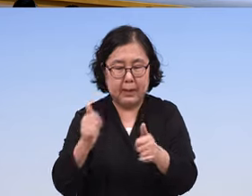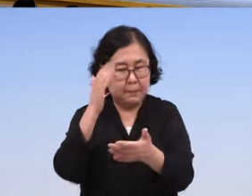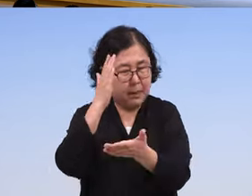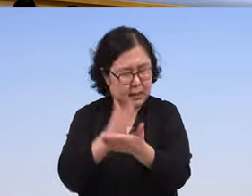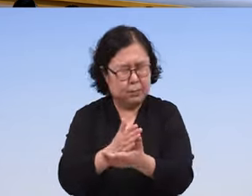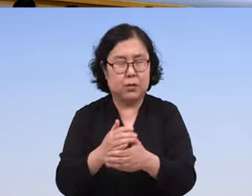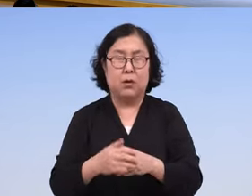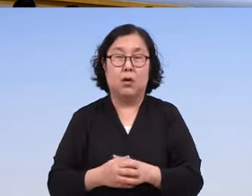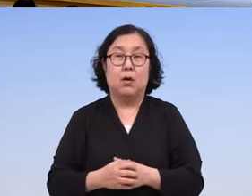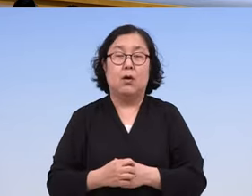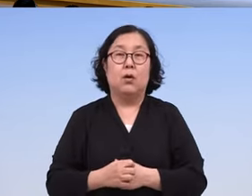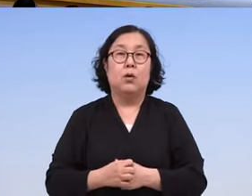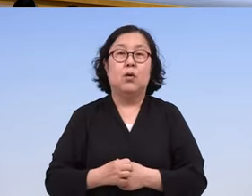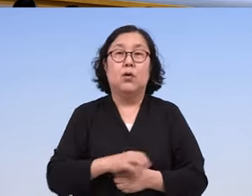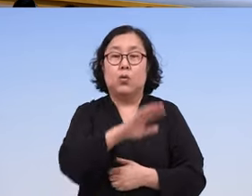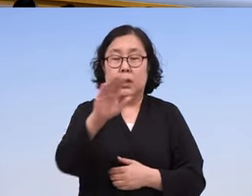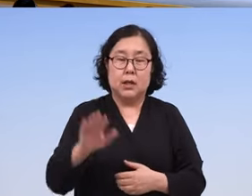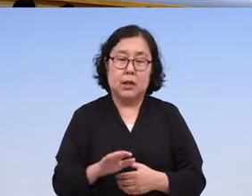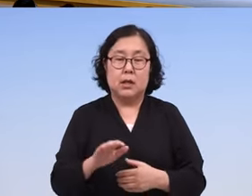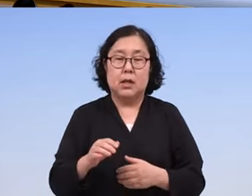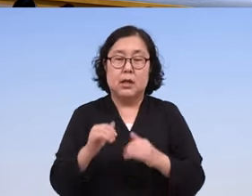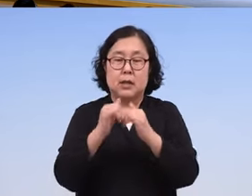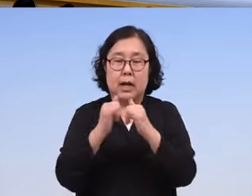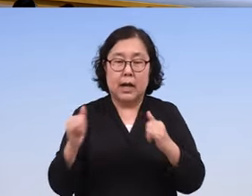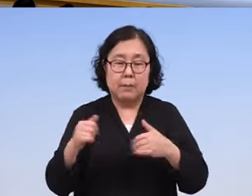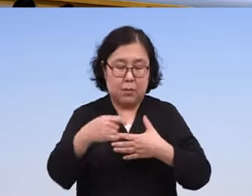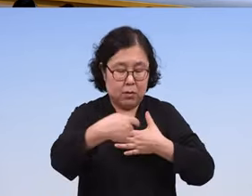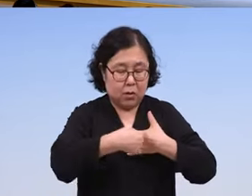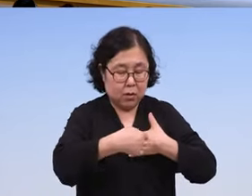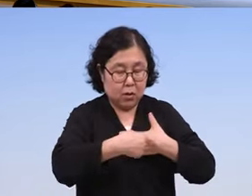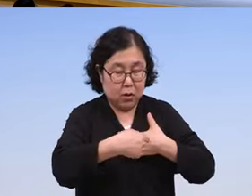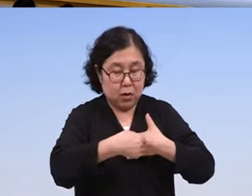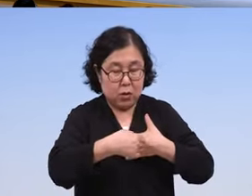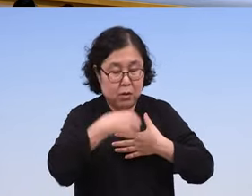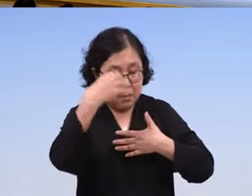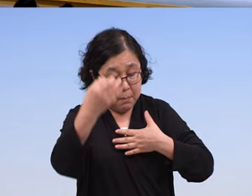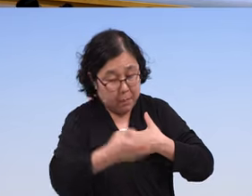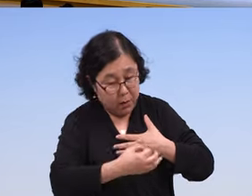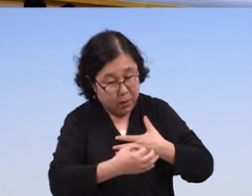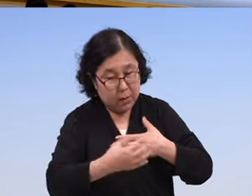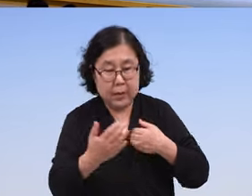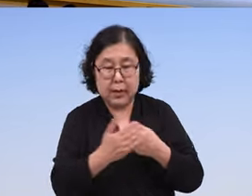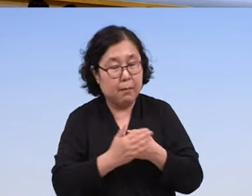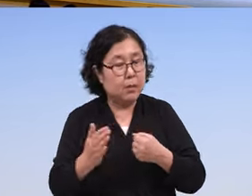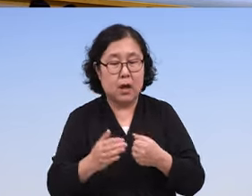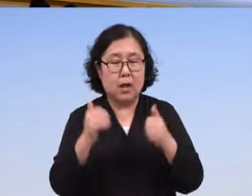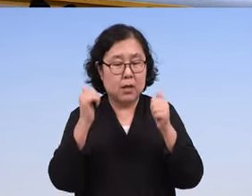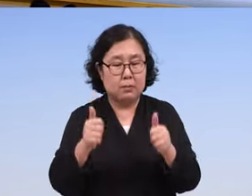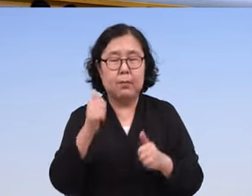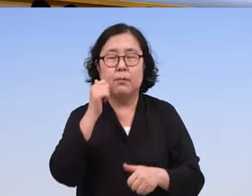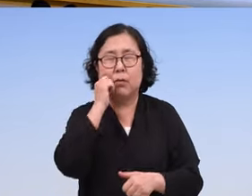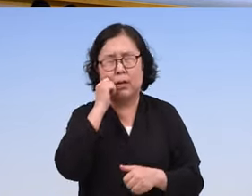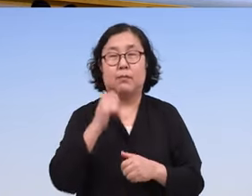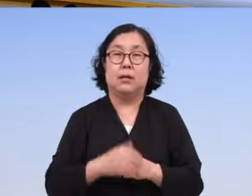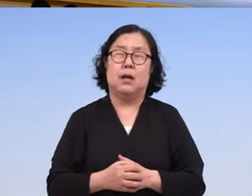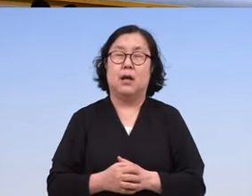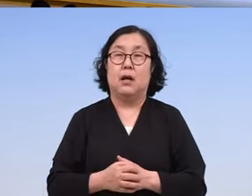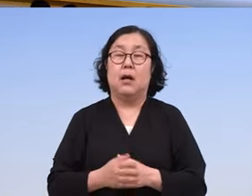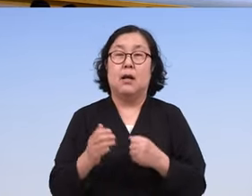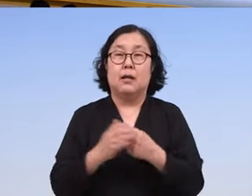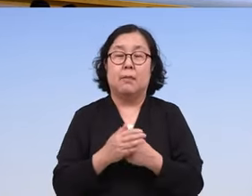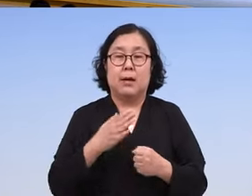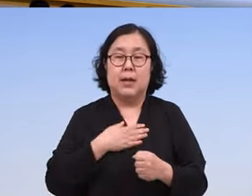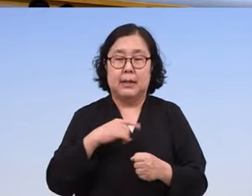게 어설픈 일이에요? 우리는 말씀드렸잖아요. 사람은 외모를 보는 자들이니까요. 껍데기만